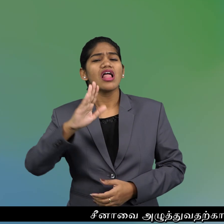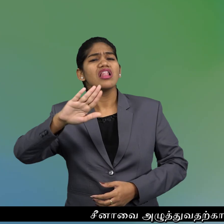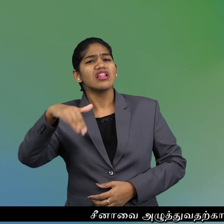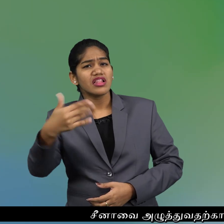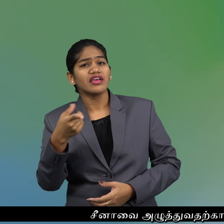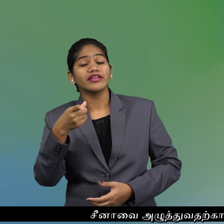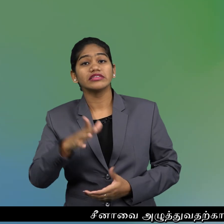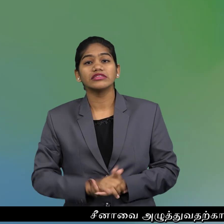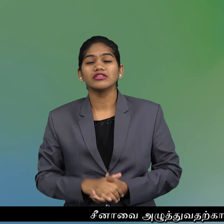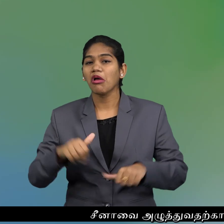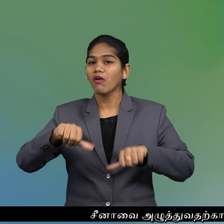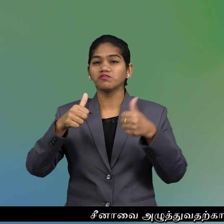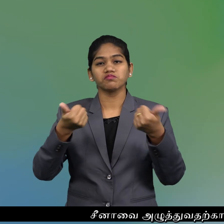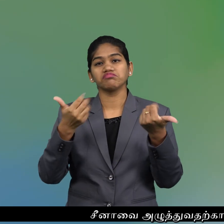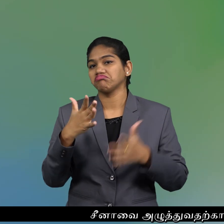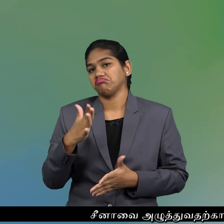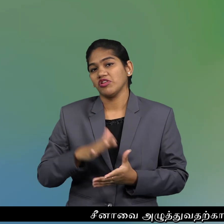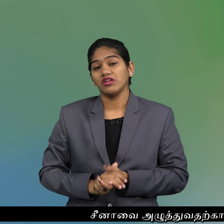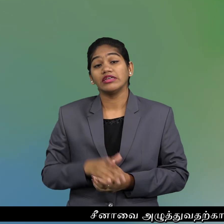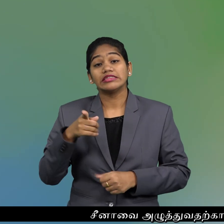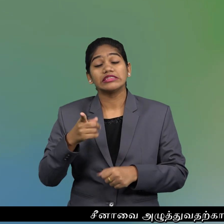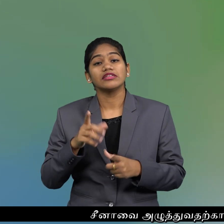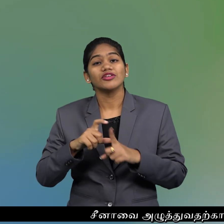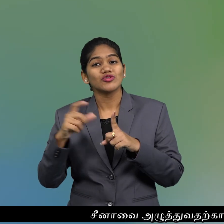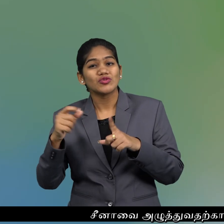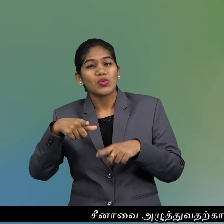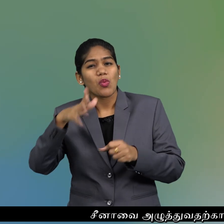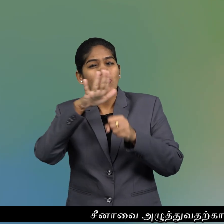சீனாவை அழுத்துவதற்கான தோல்வியுற்ற முயற்சிகள்.